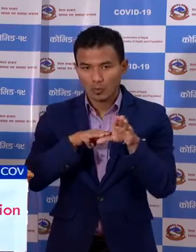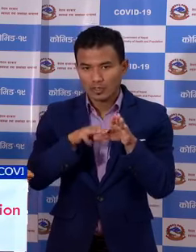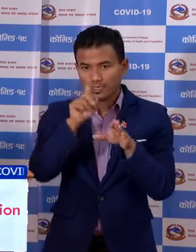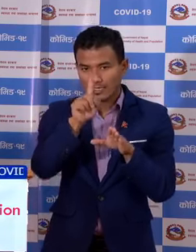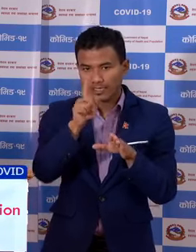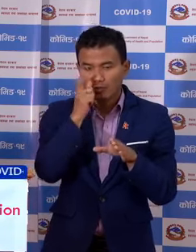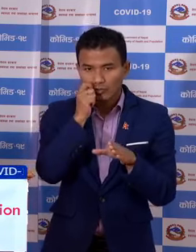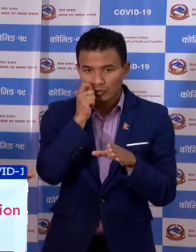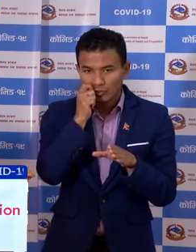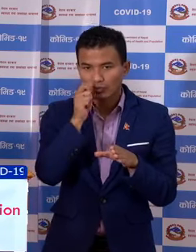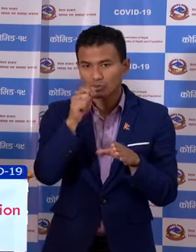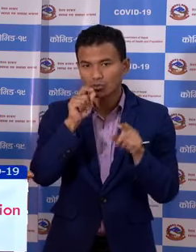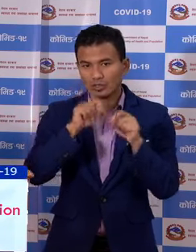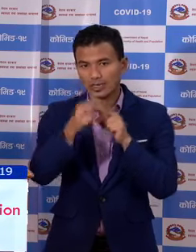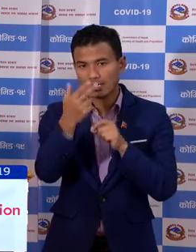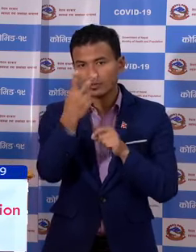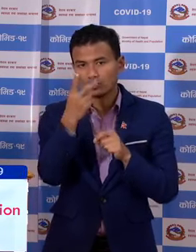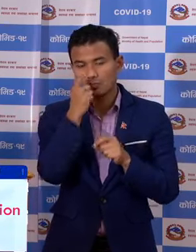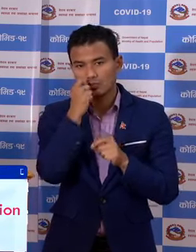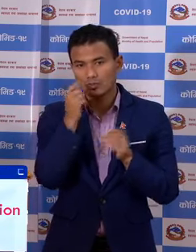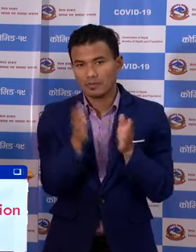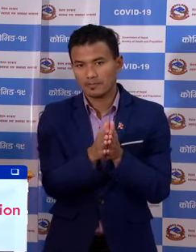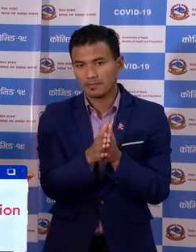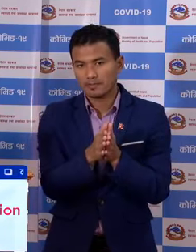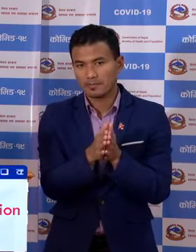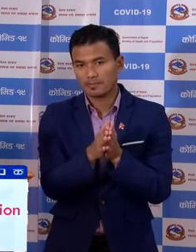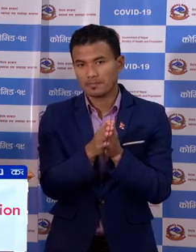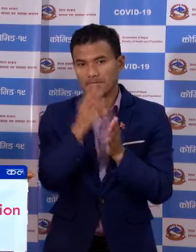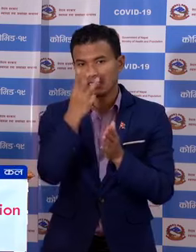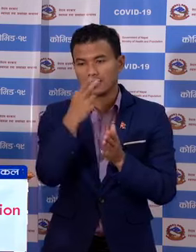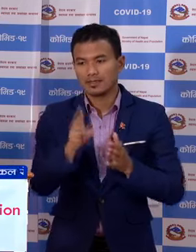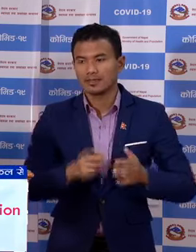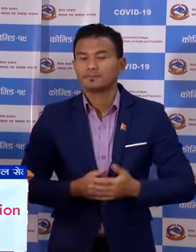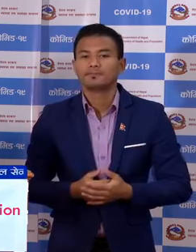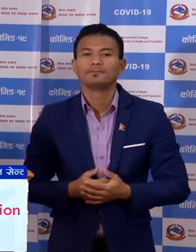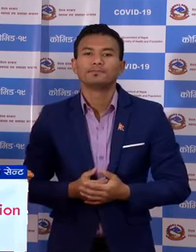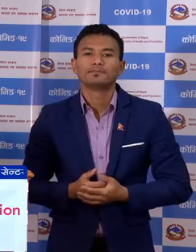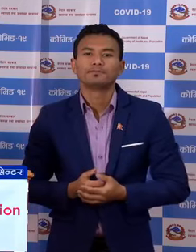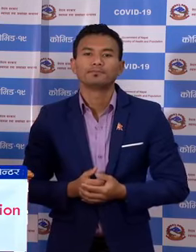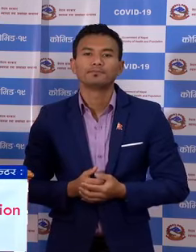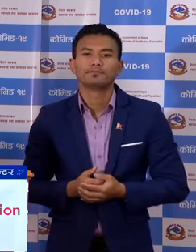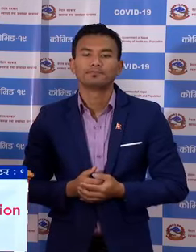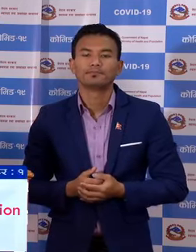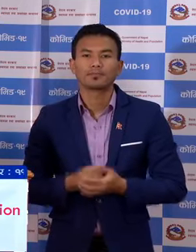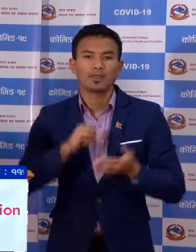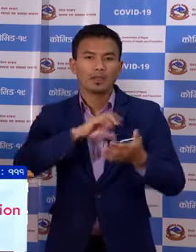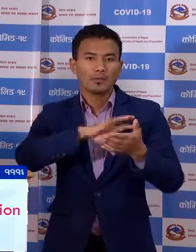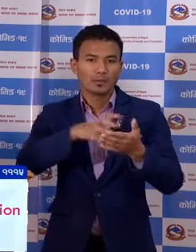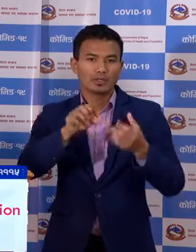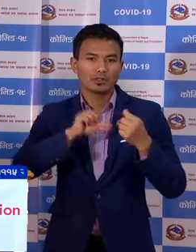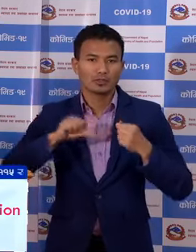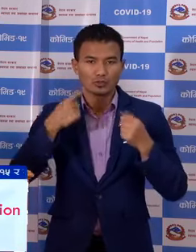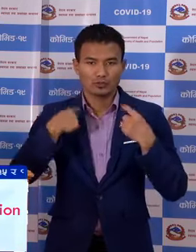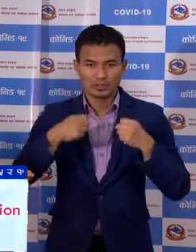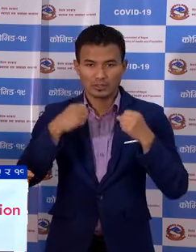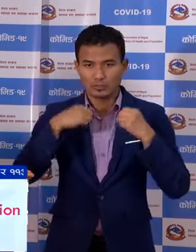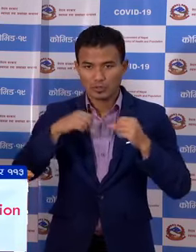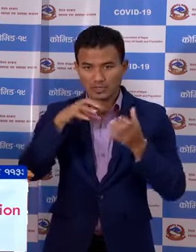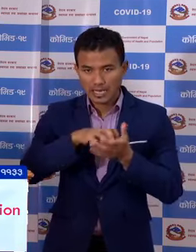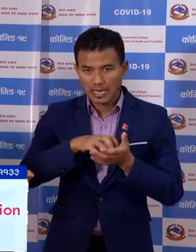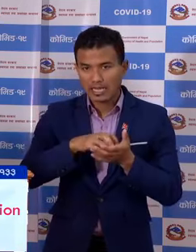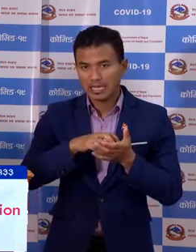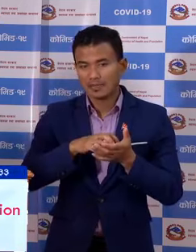महोत्तरीको 1 पुरुष र सर्लाहीको 2 पुरुष गरी जम्मा 3 जना। प्रादेशिक जनस्वास्थ्य